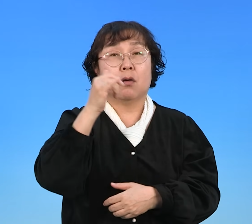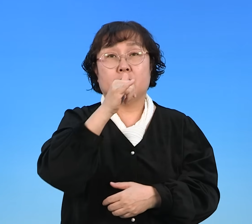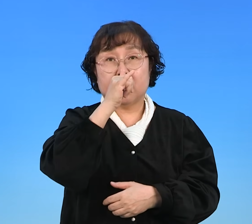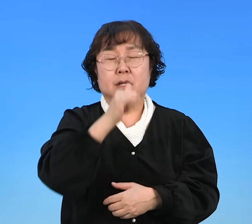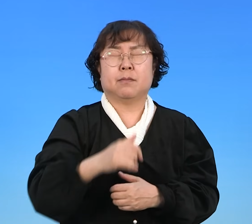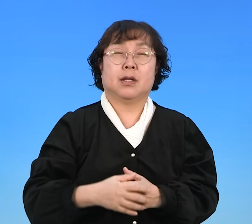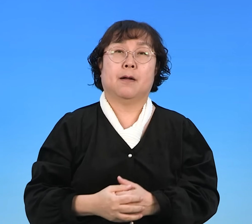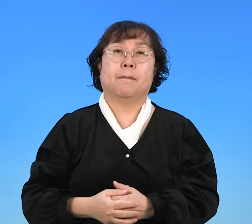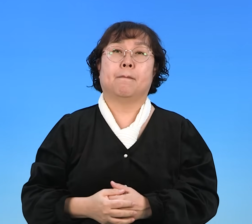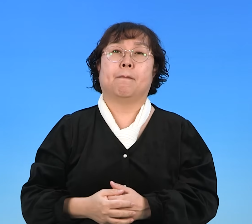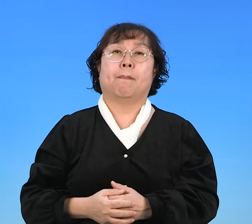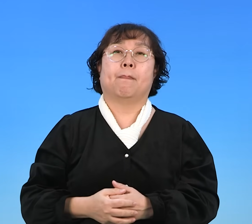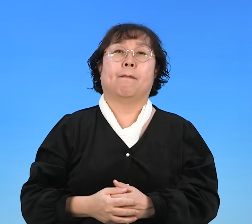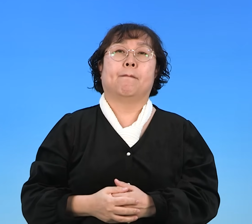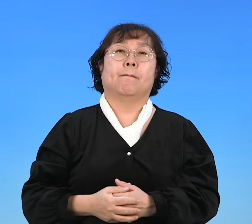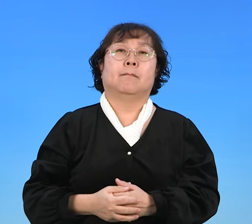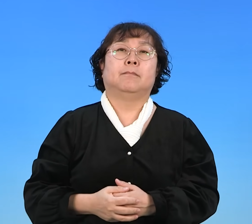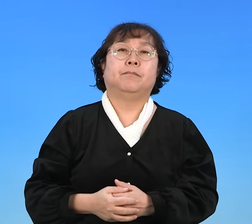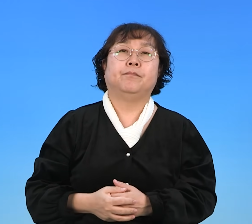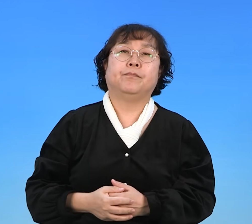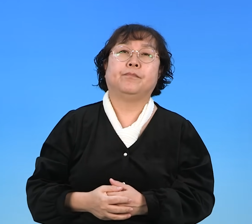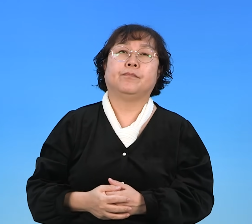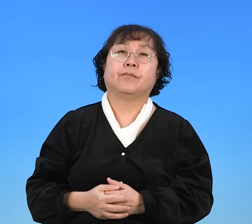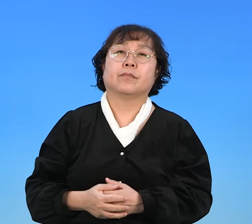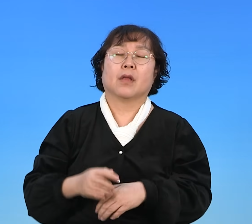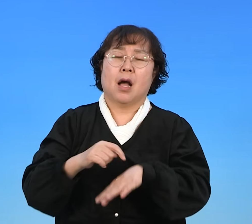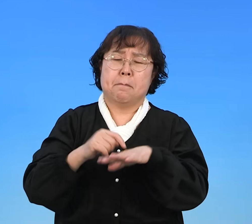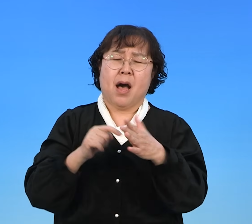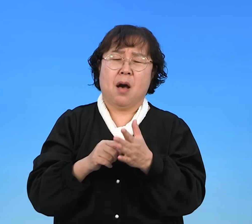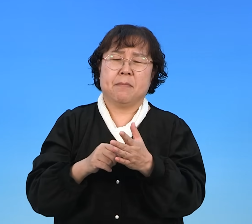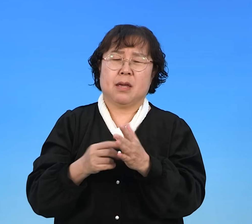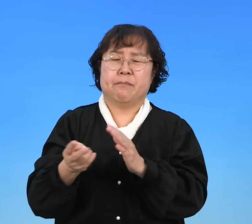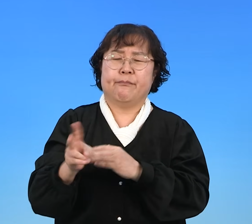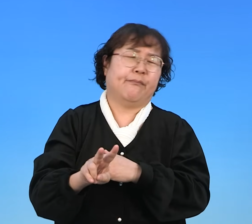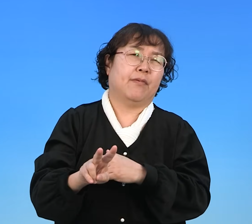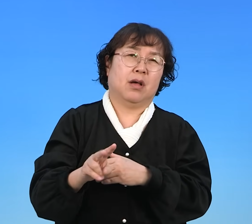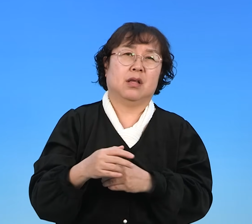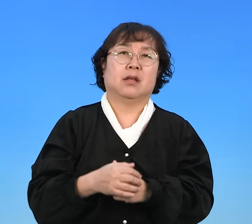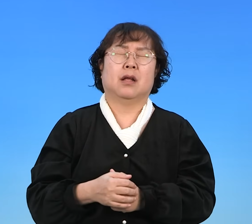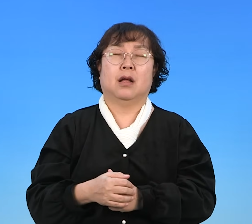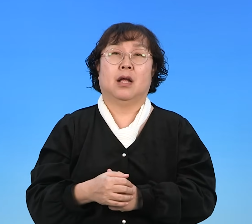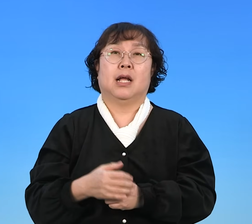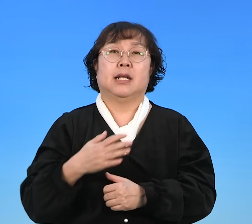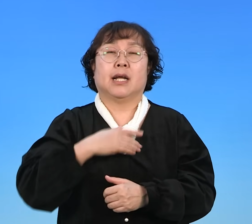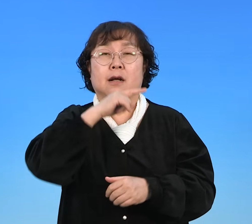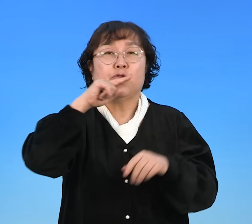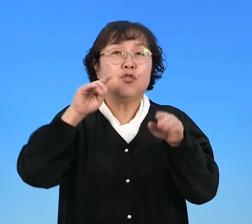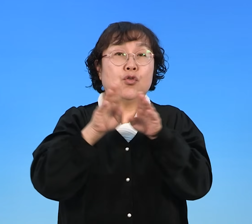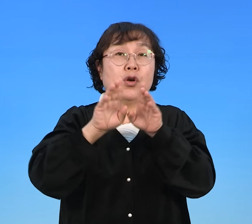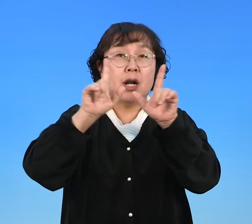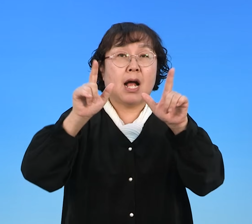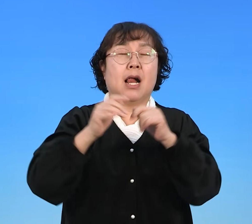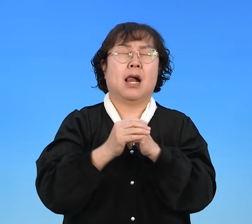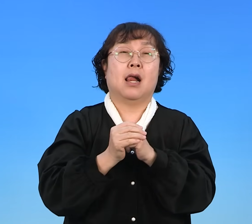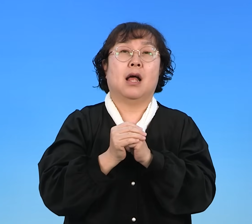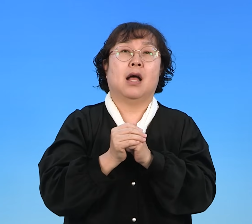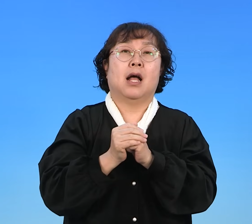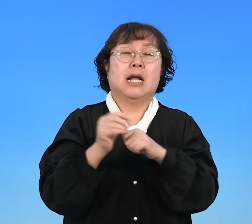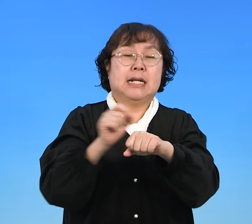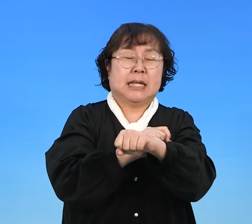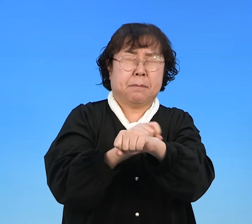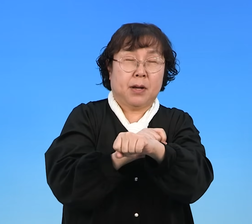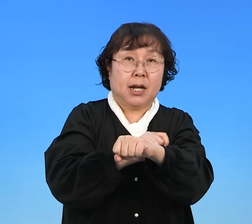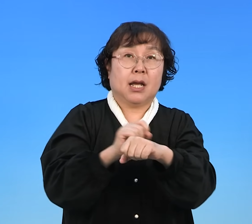장례 절차를 다 준비를 했는데 마음이 바뀌었습니다. 제가 주일날